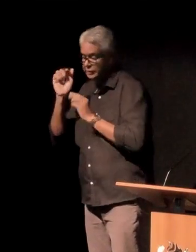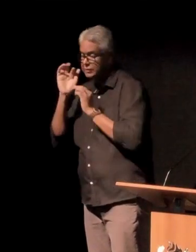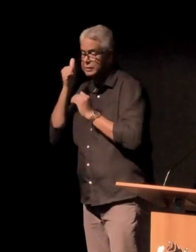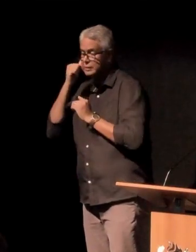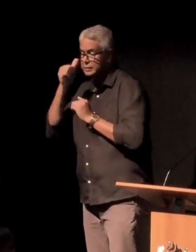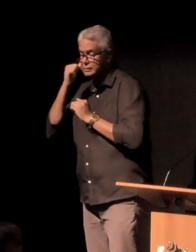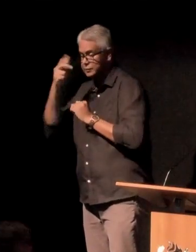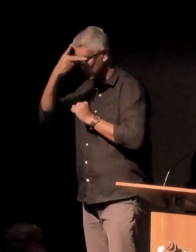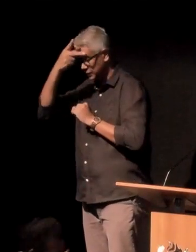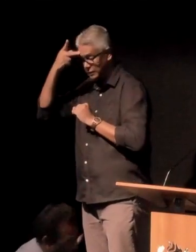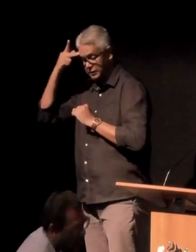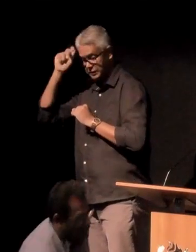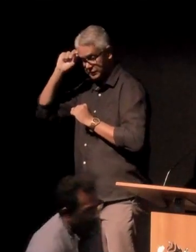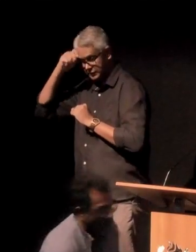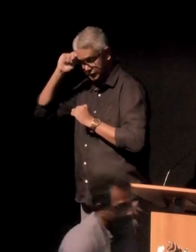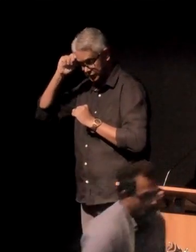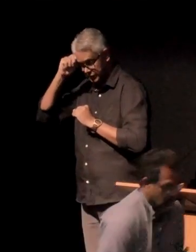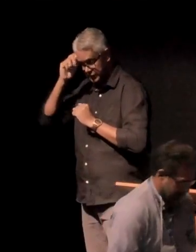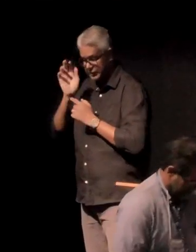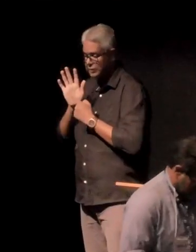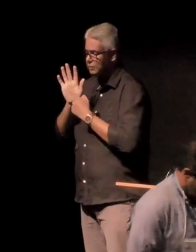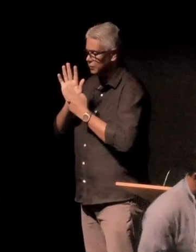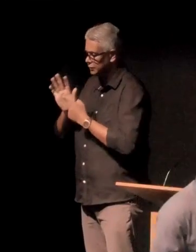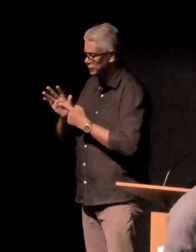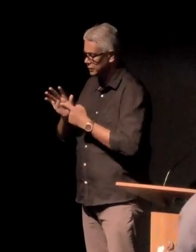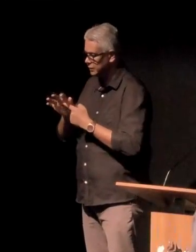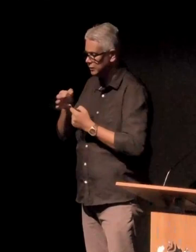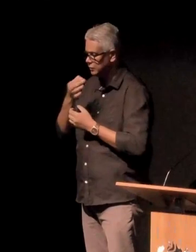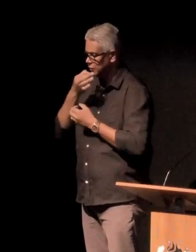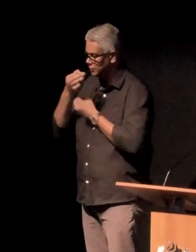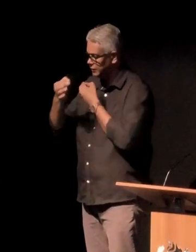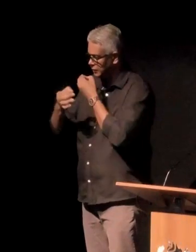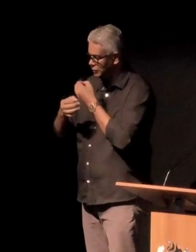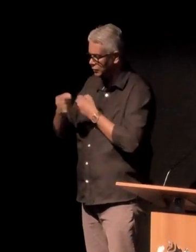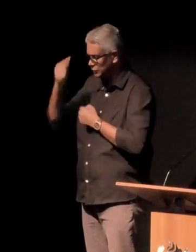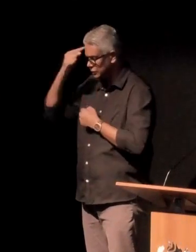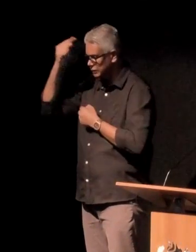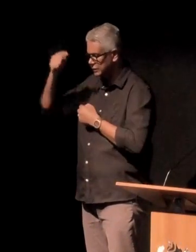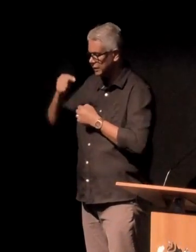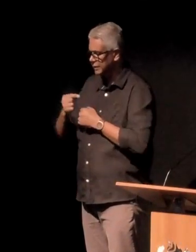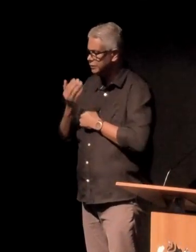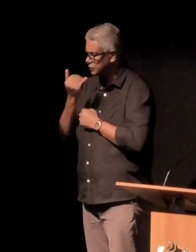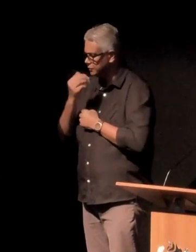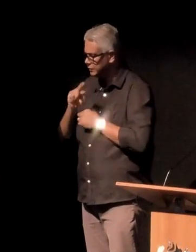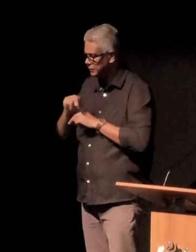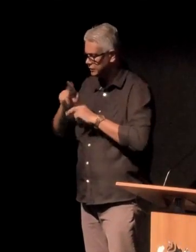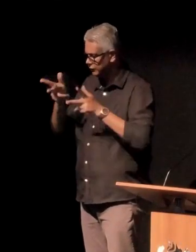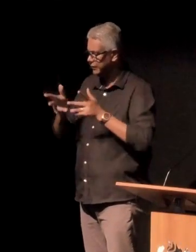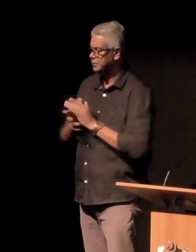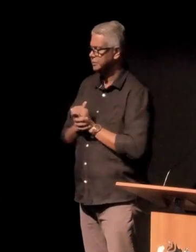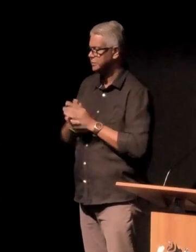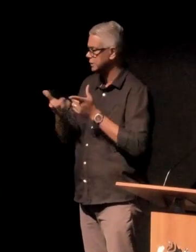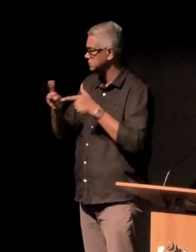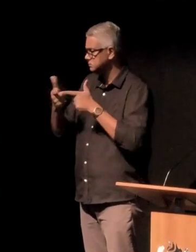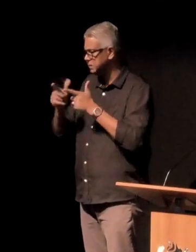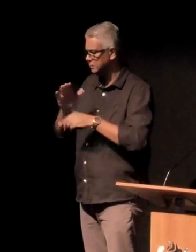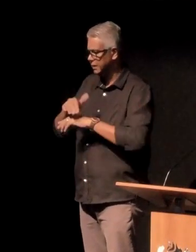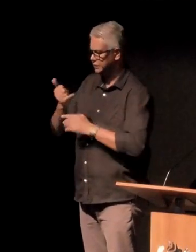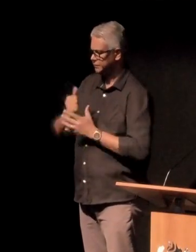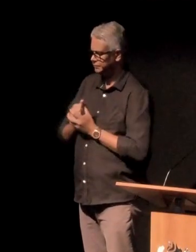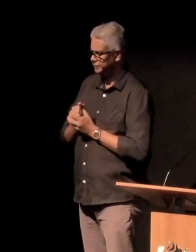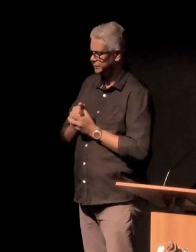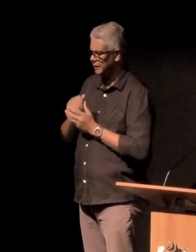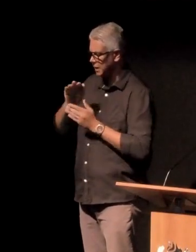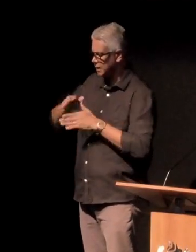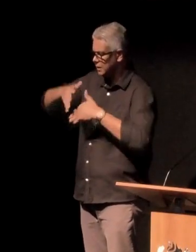no site da aspta a gente consegue acessar ele fisicamente não tem mais nenhum esgotou assim né E quais eram